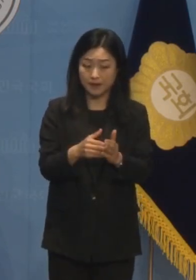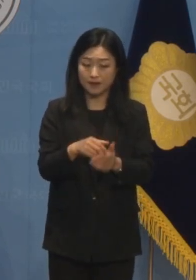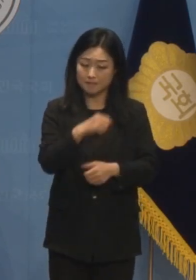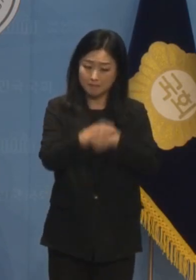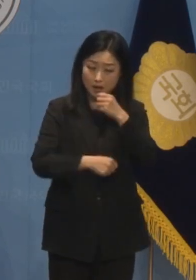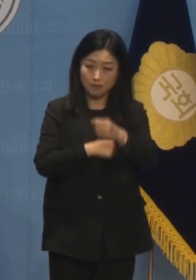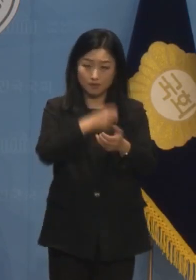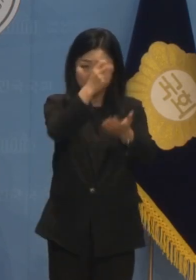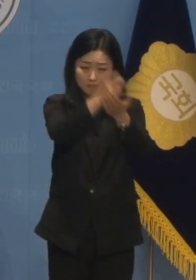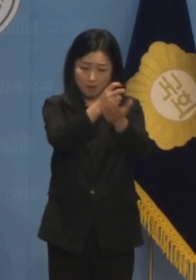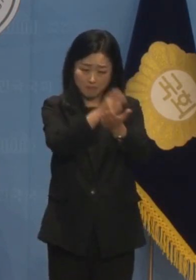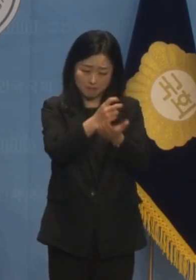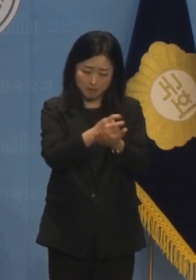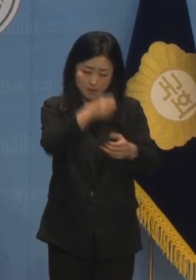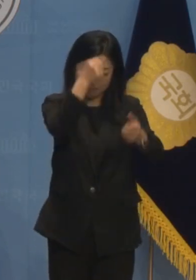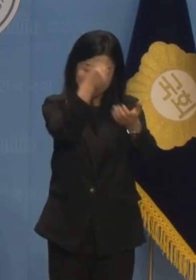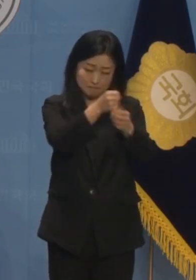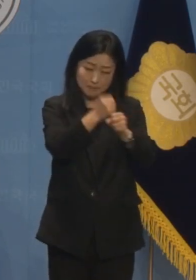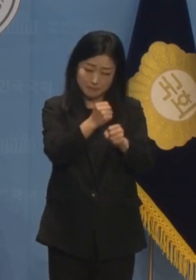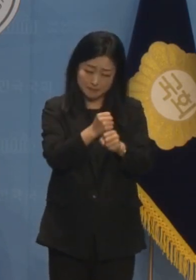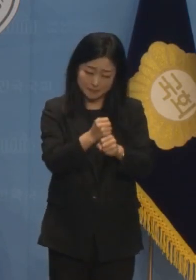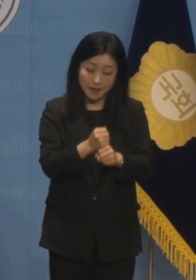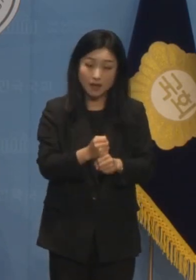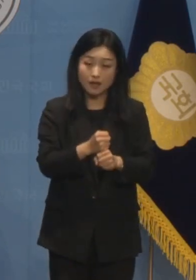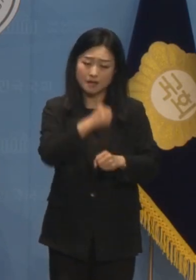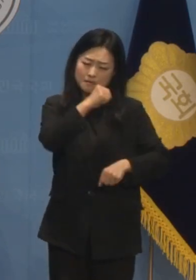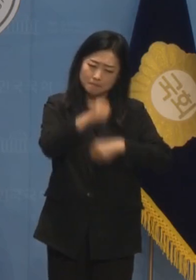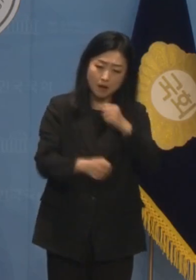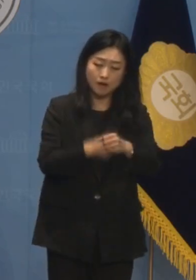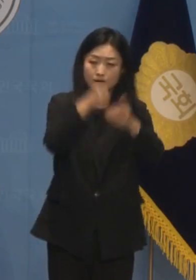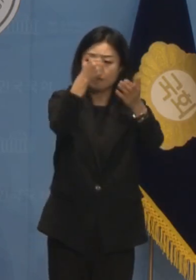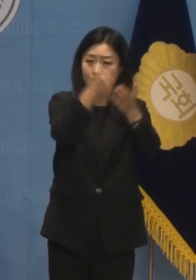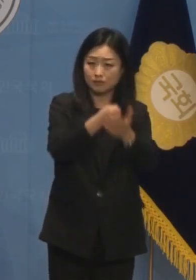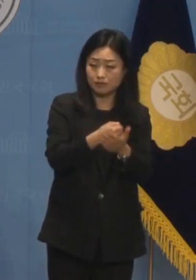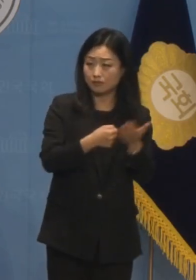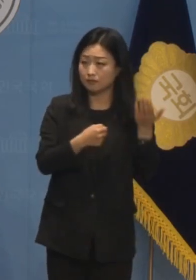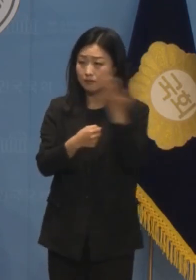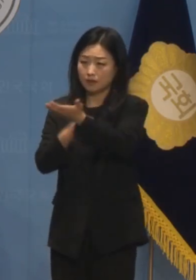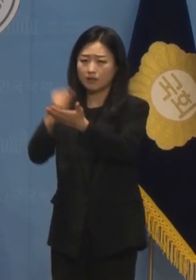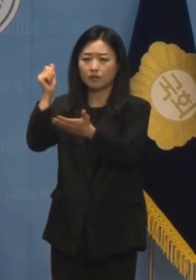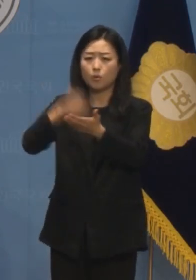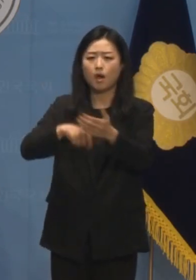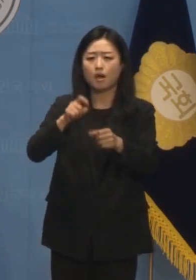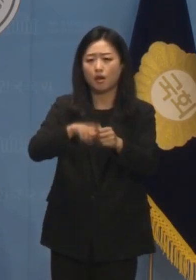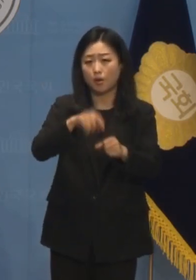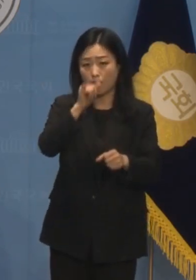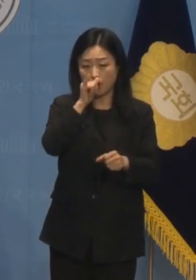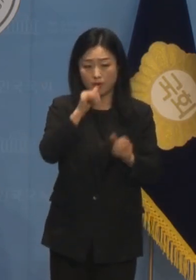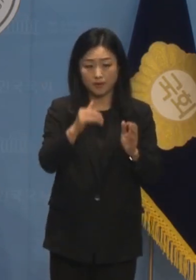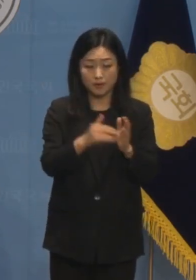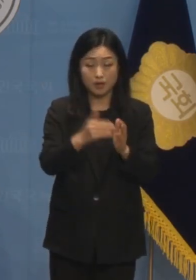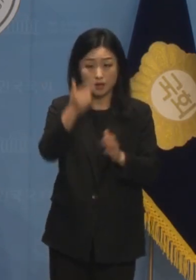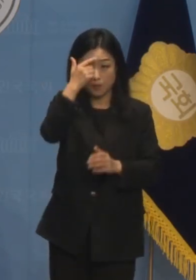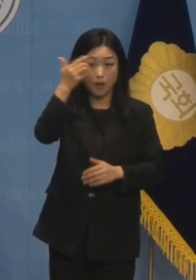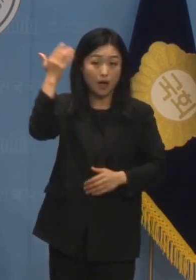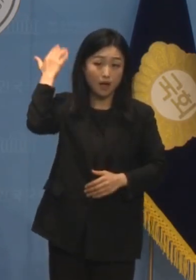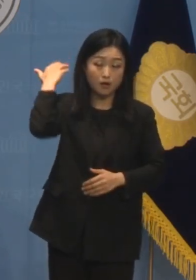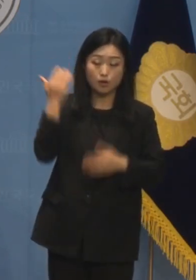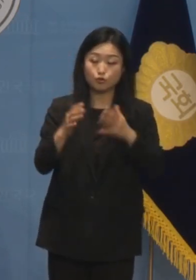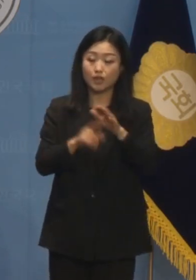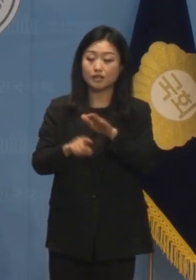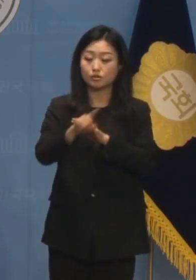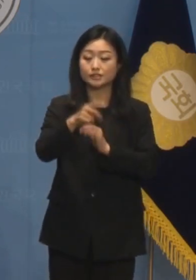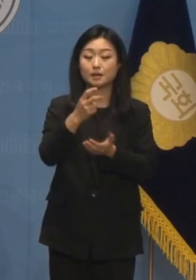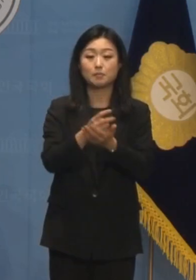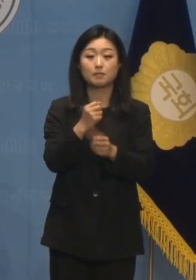법안이라 아무리 잘못된 내용이라도 막지 못하게 하려 하고 있습니다 과거 국회 선진화법